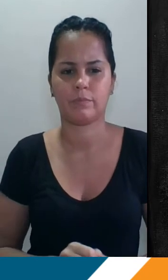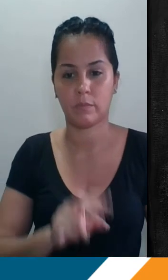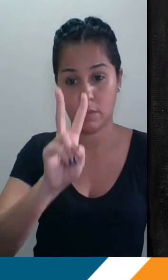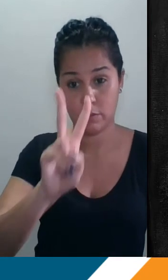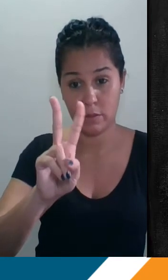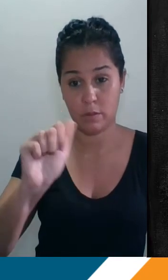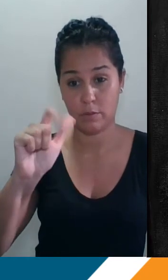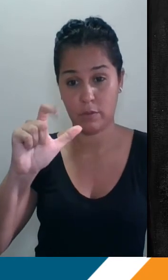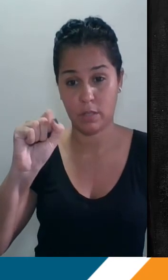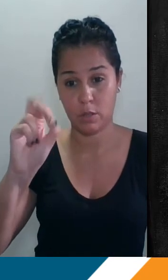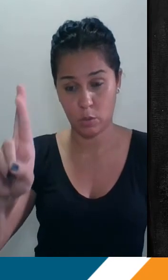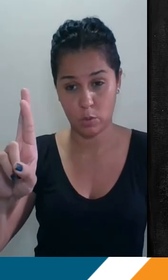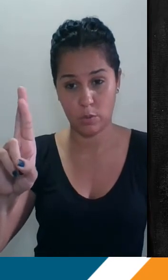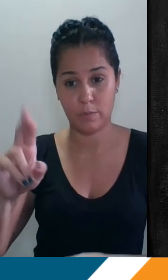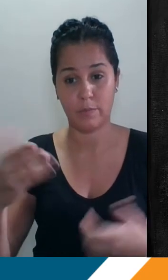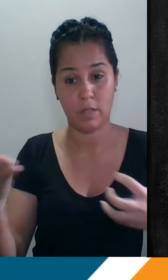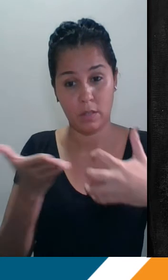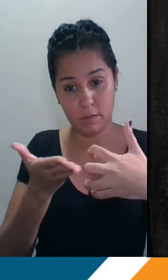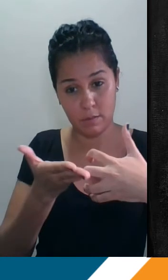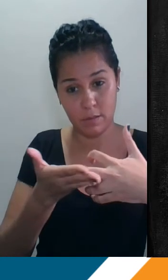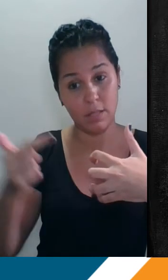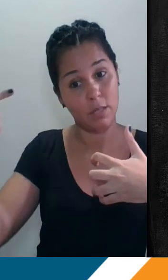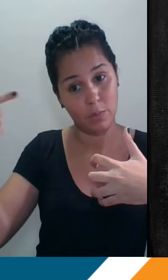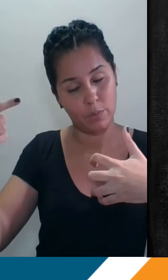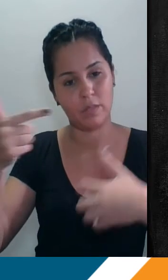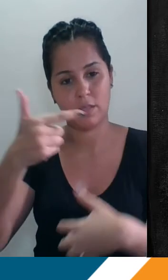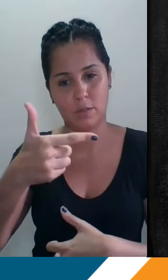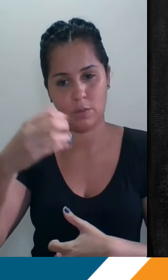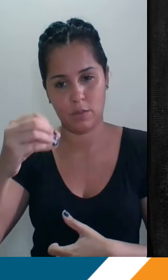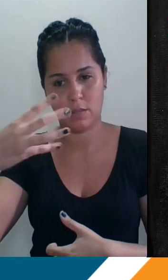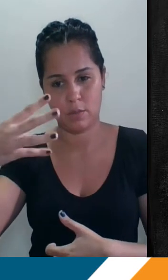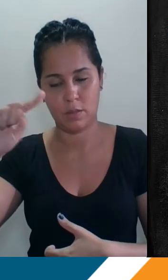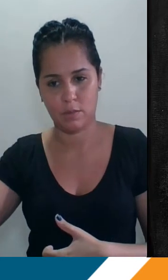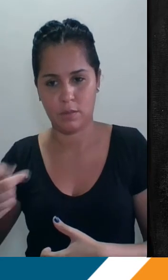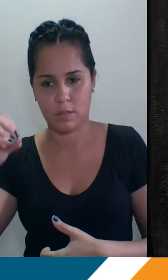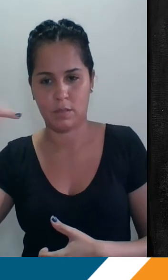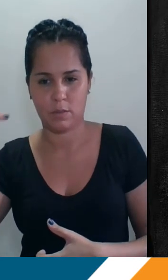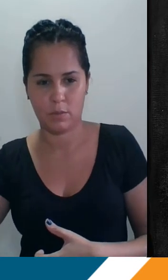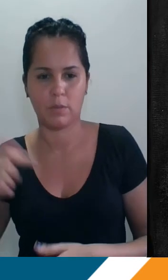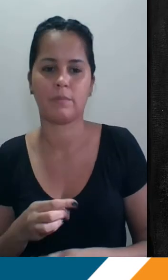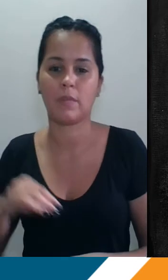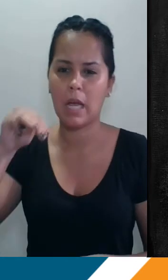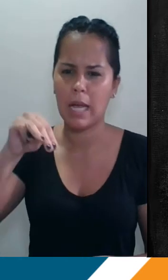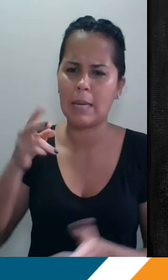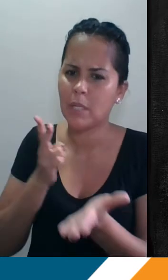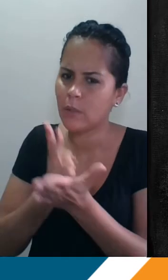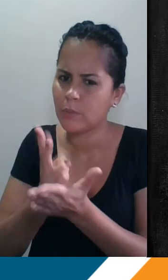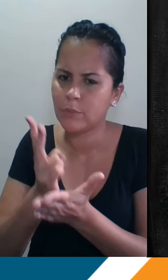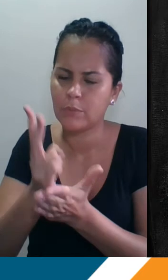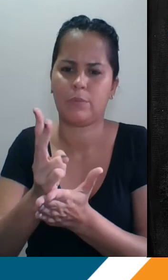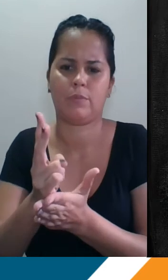valor da parcela, agora é R$ 204,02. Mantenho o M, que eu vou calcular o valor que essa parcela